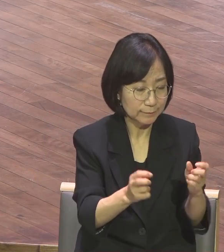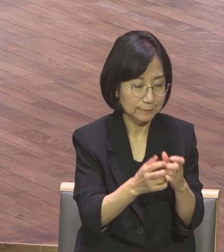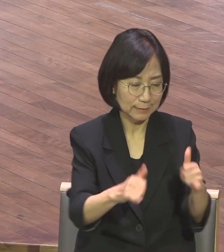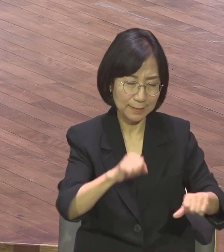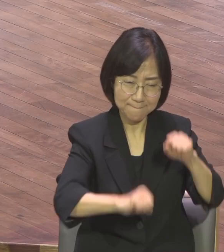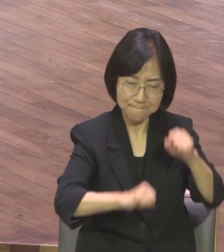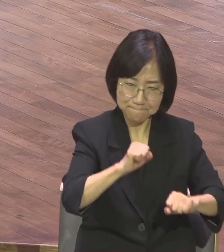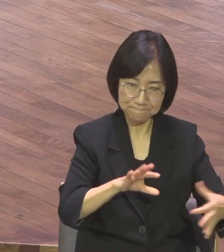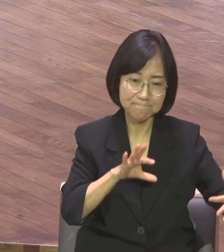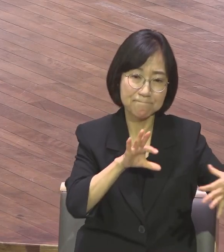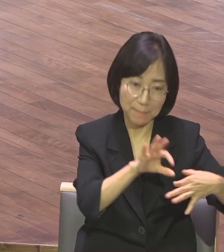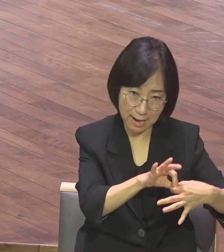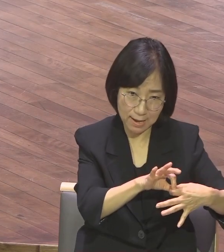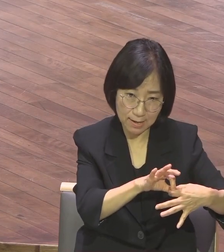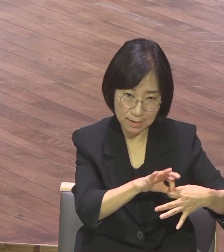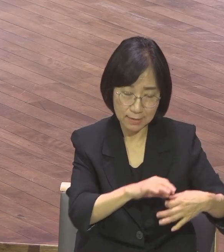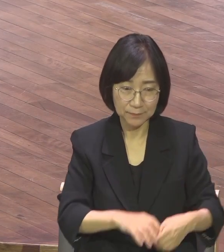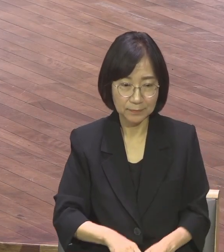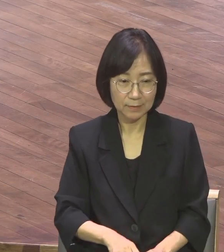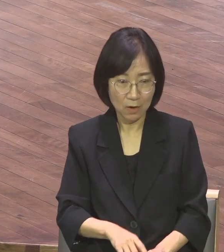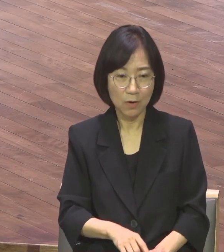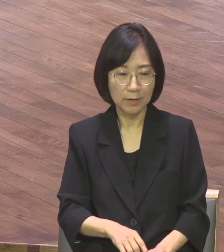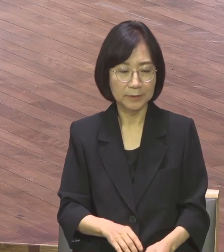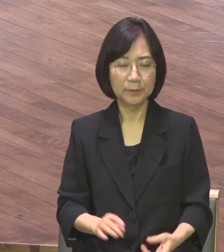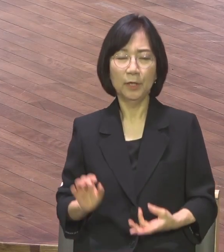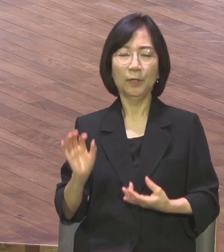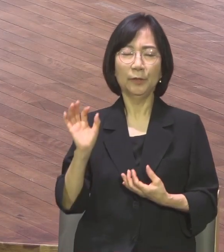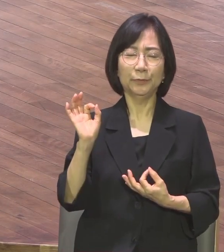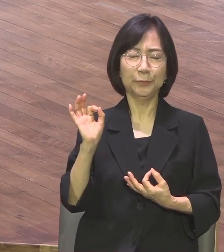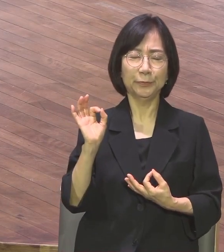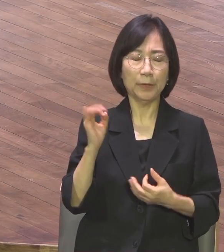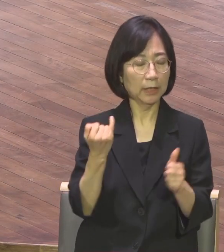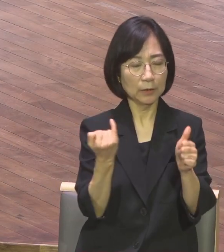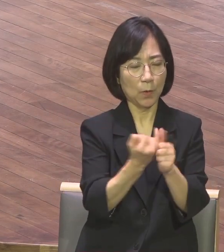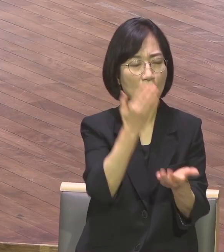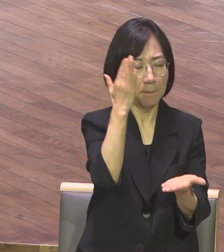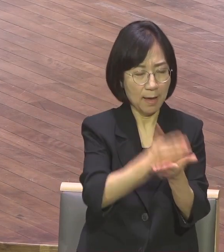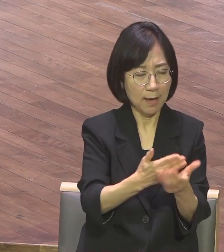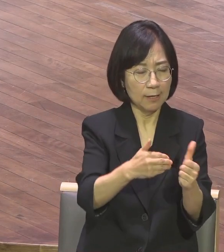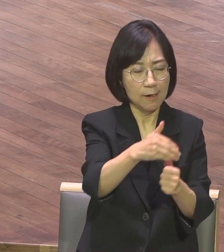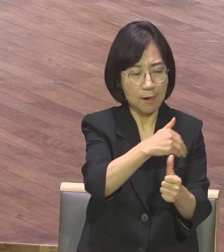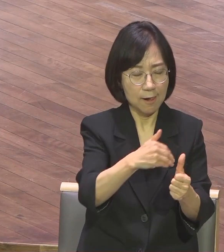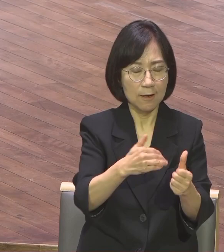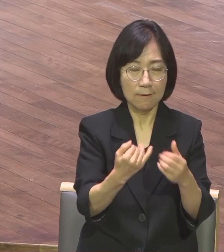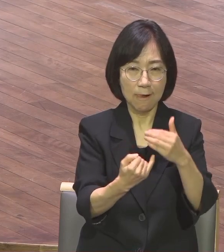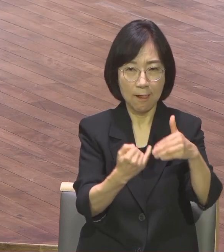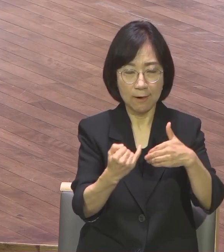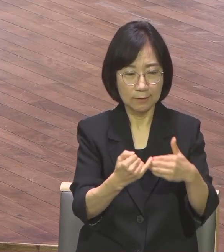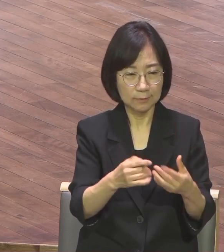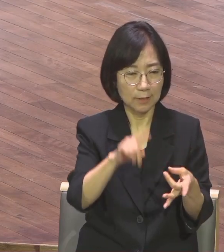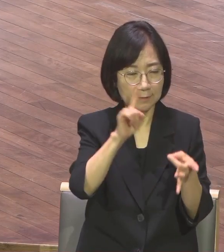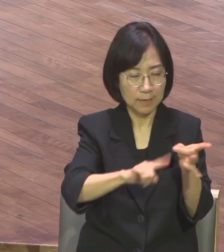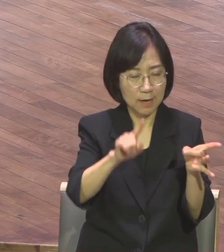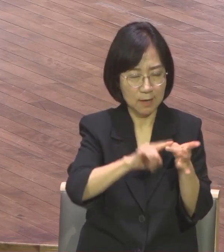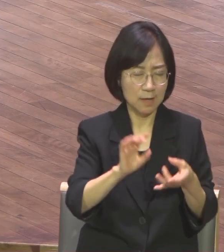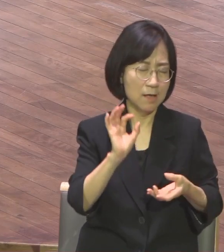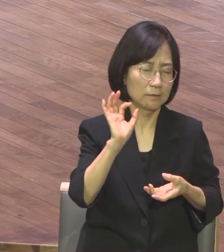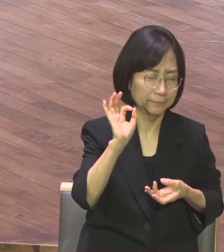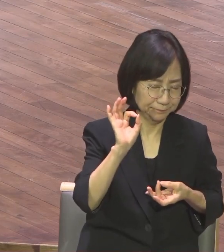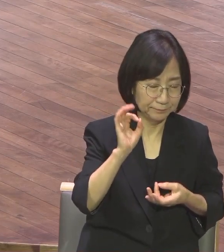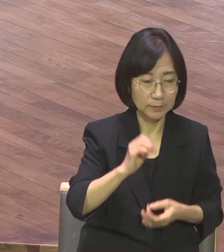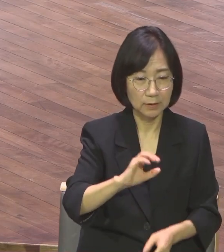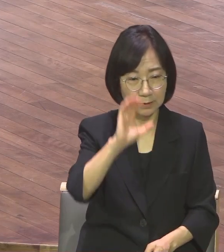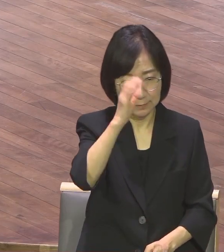행위를 강조해요. 그래서 돛 닦게 만들고 십자가 당하고 돛 닦게 인간의 행위.